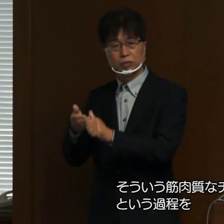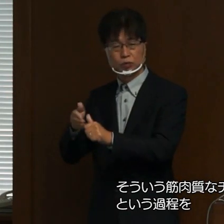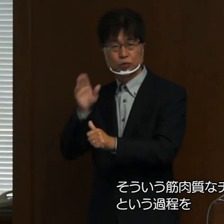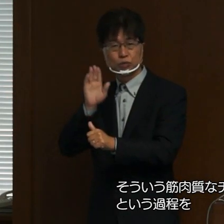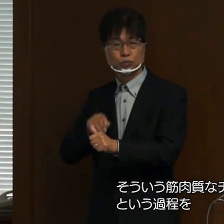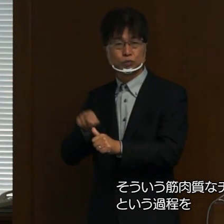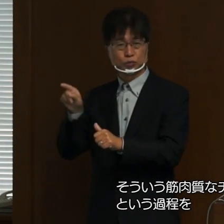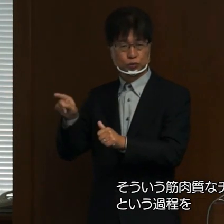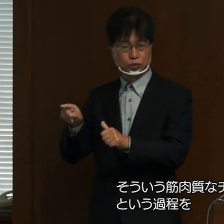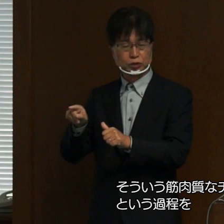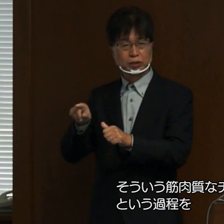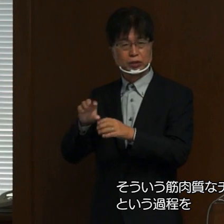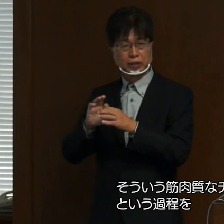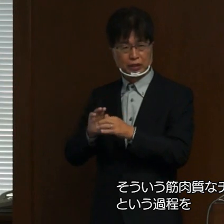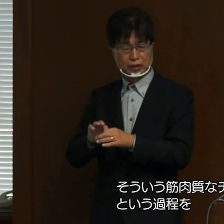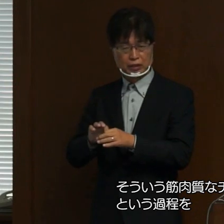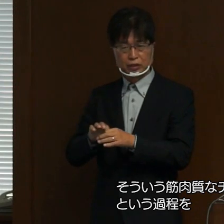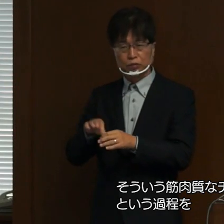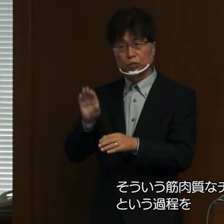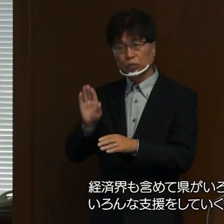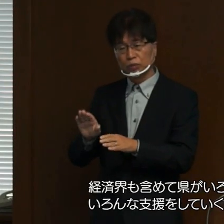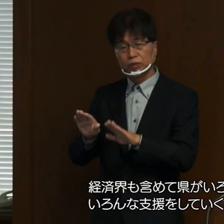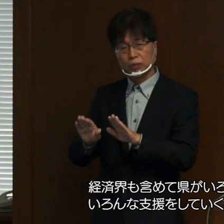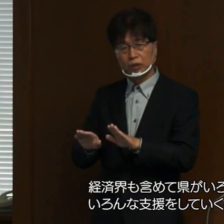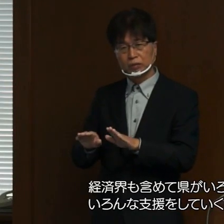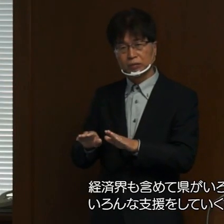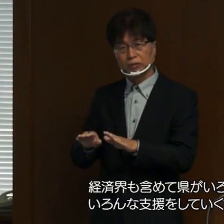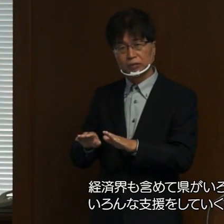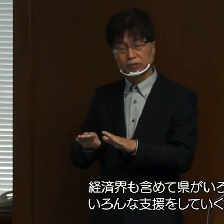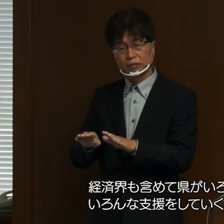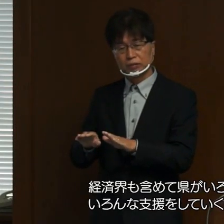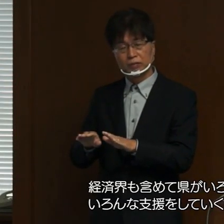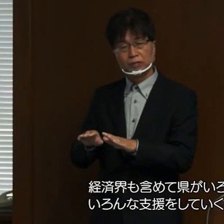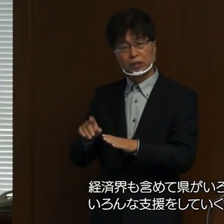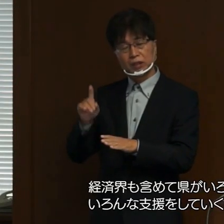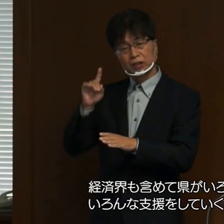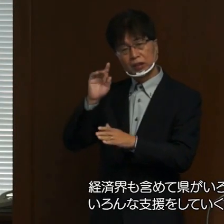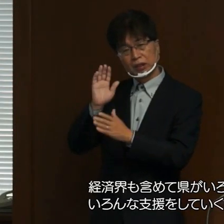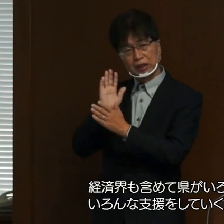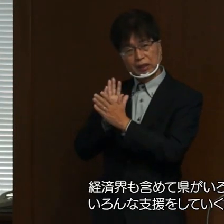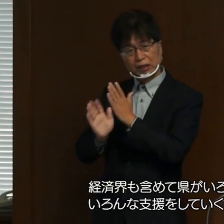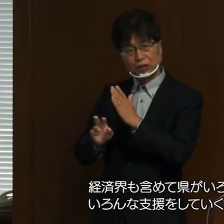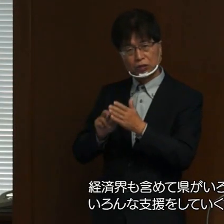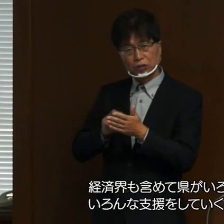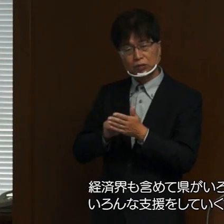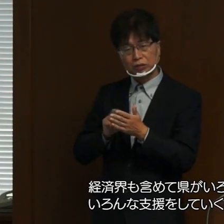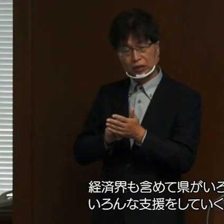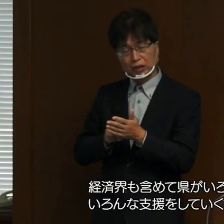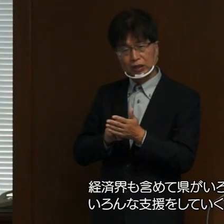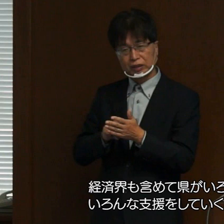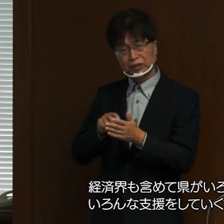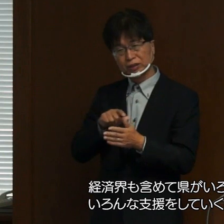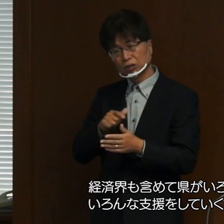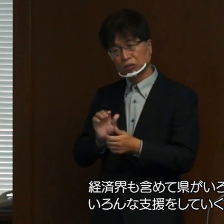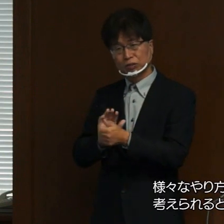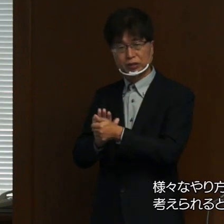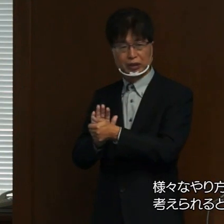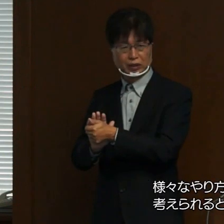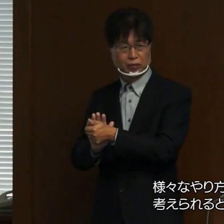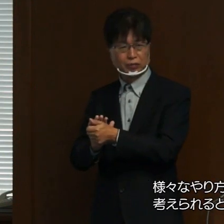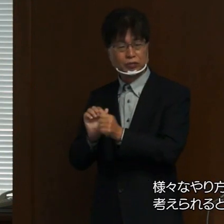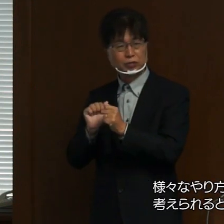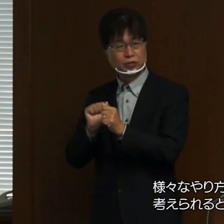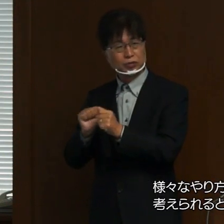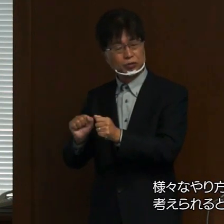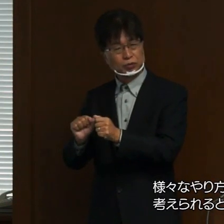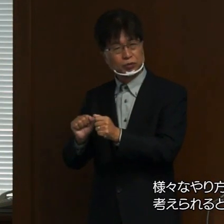という過程を経済界も含めて県がいろいろこう温度を取りながらいろんな支援をしていくっていうようなさ